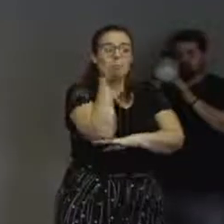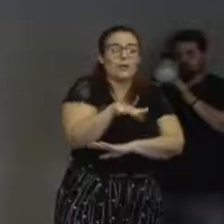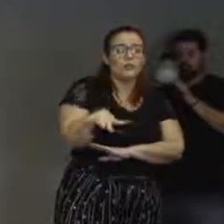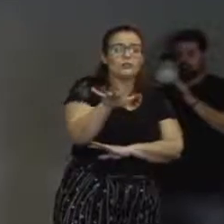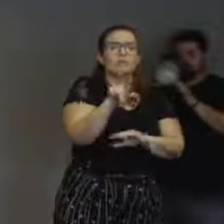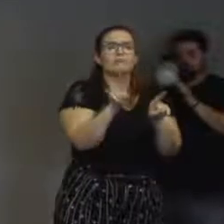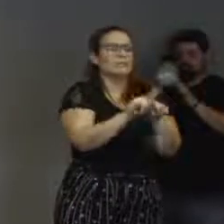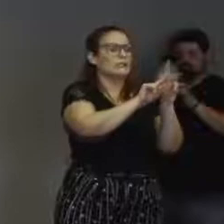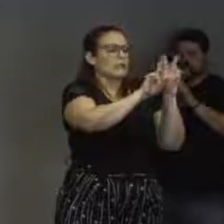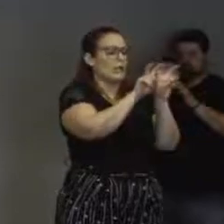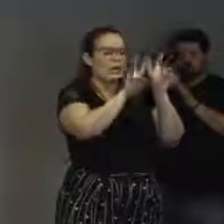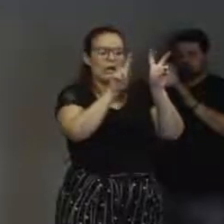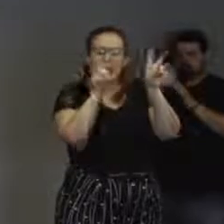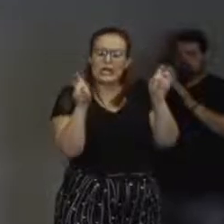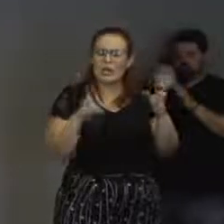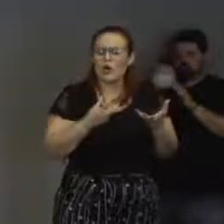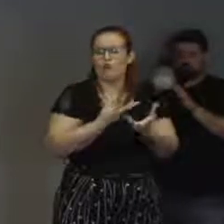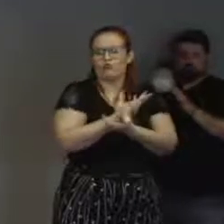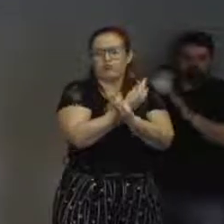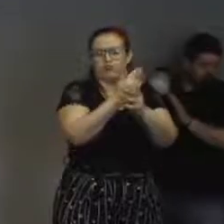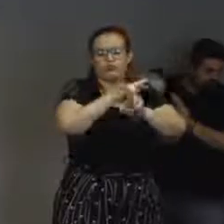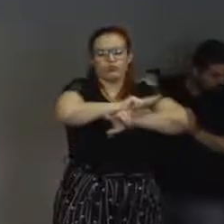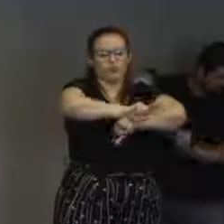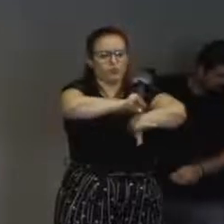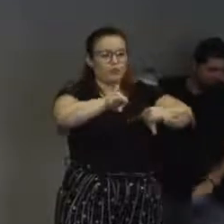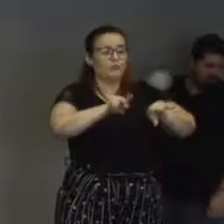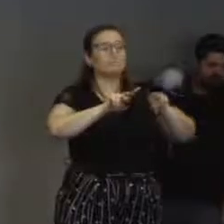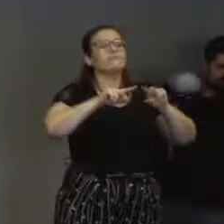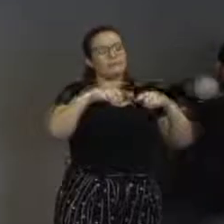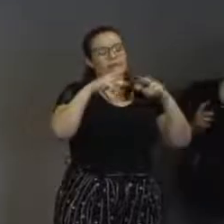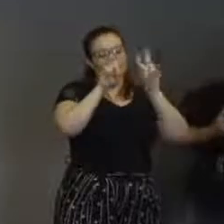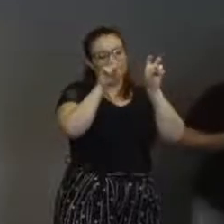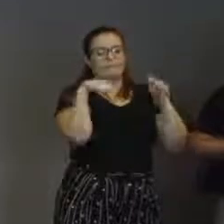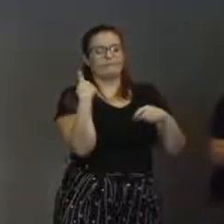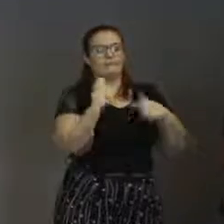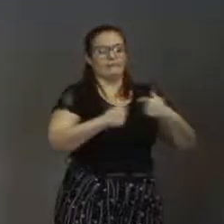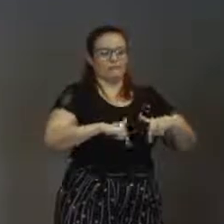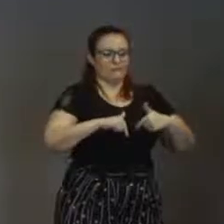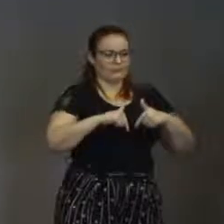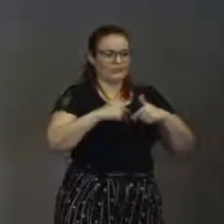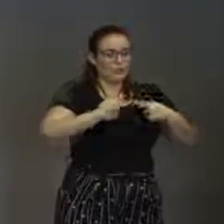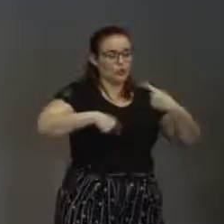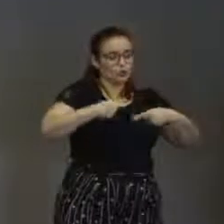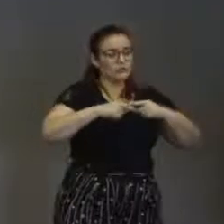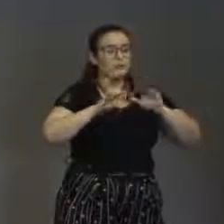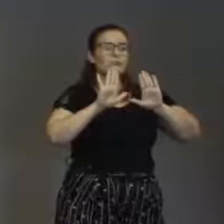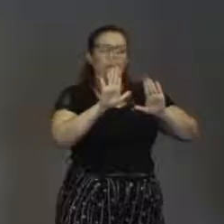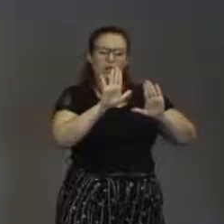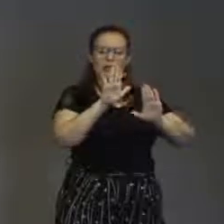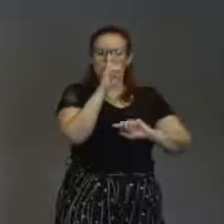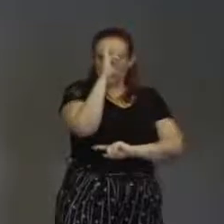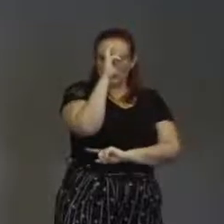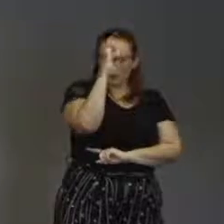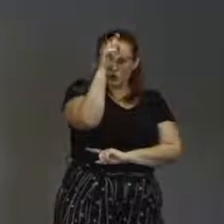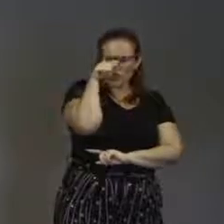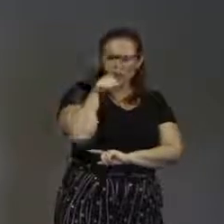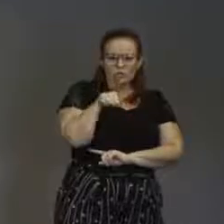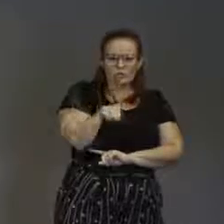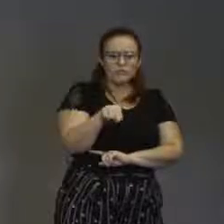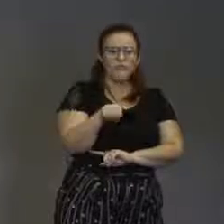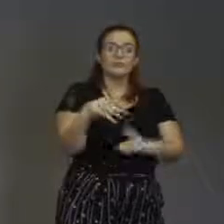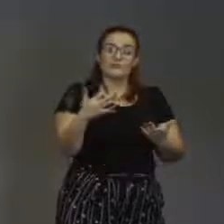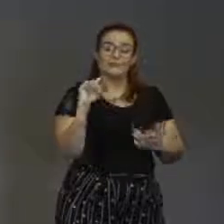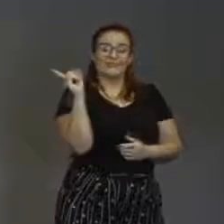outros muitos exemplos e temas que temos a trabalhar. Mas ainda essa inteligência, e aí vem o